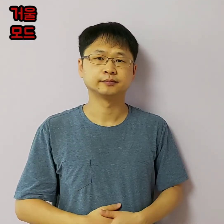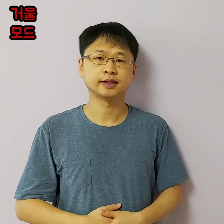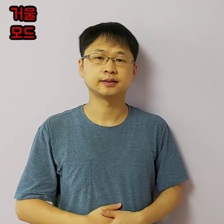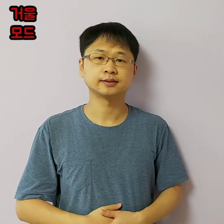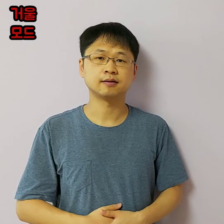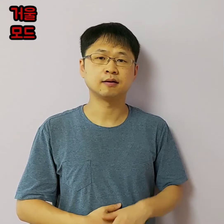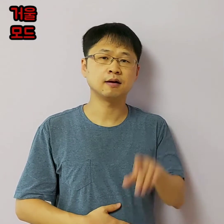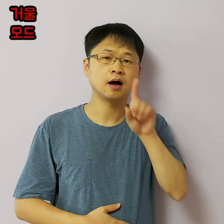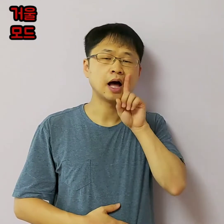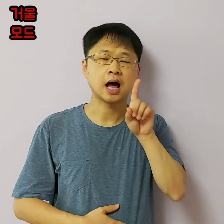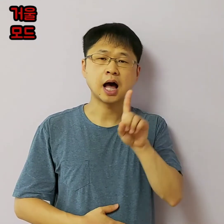네, 그래서